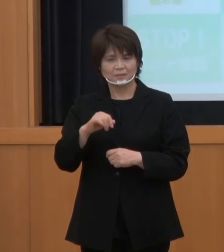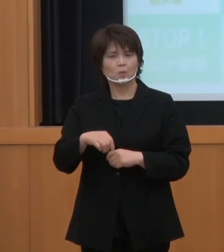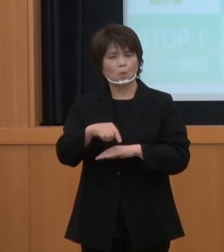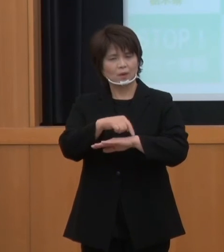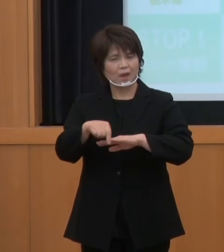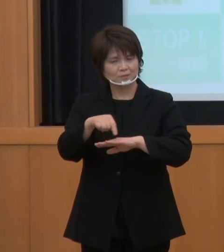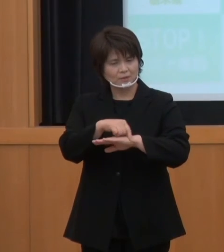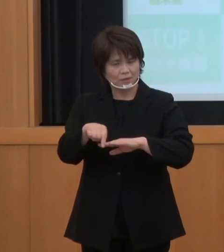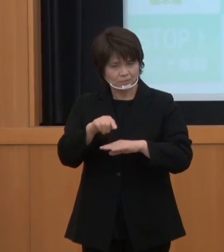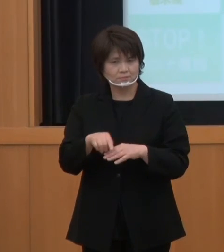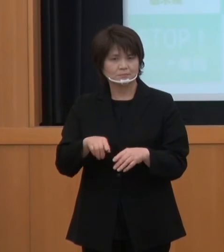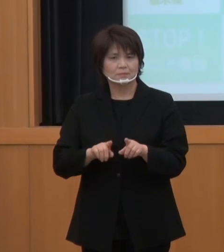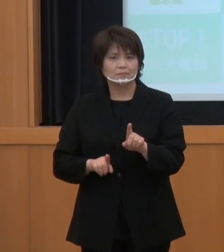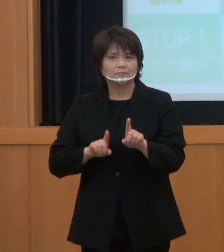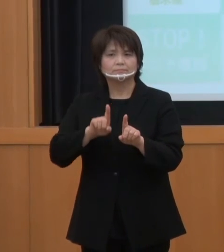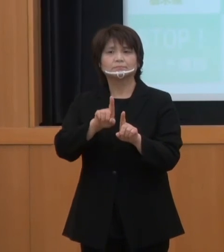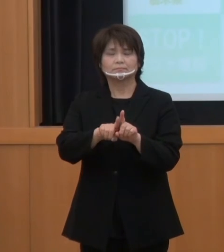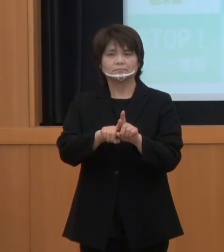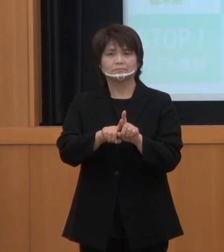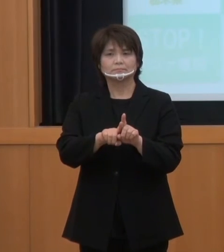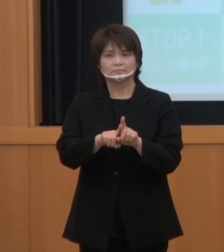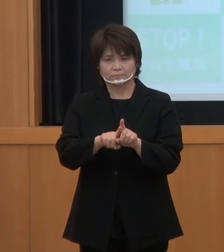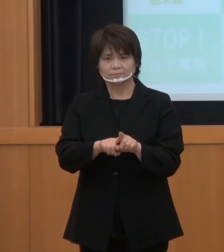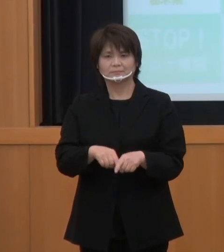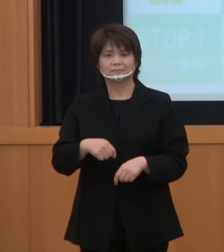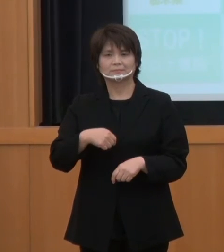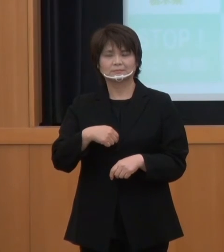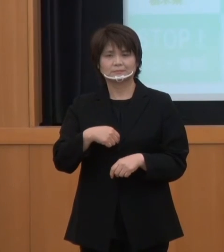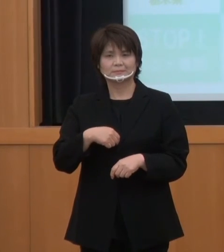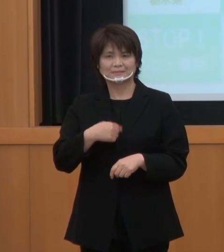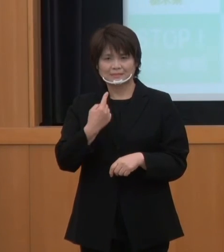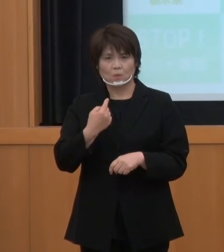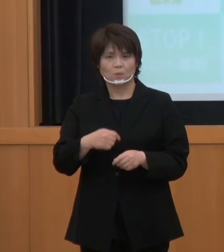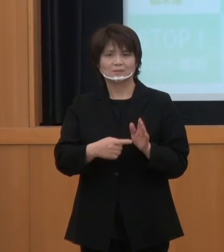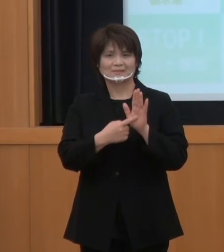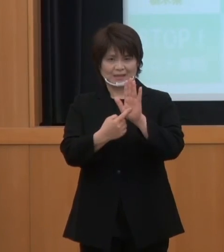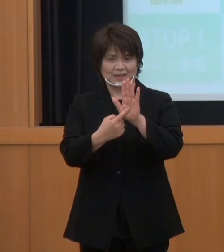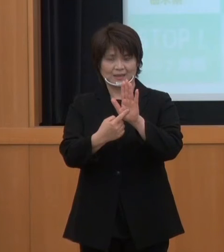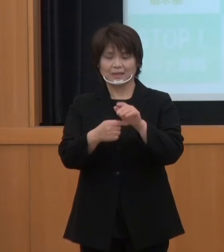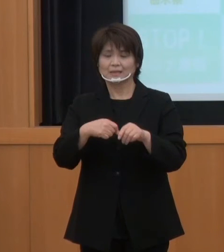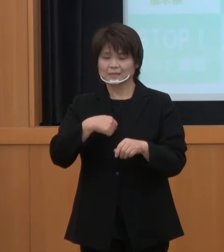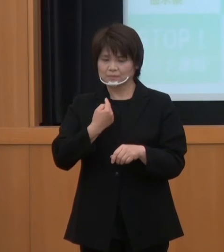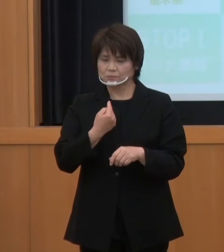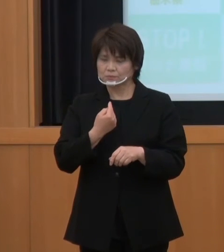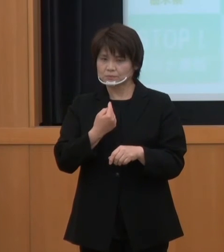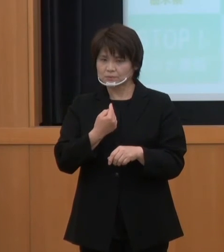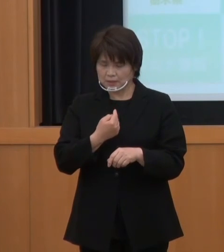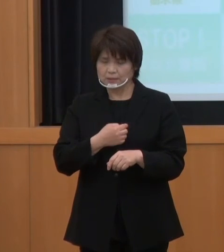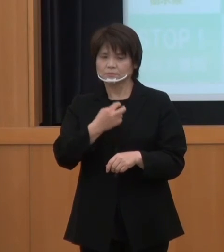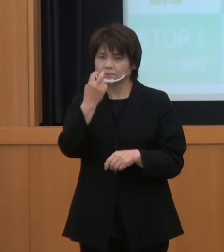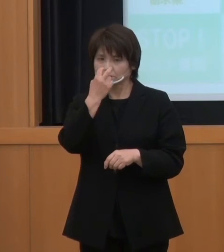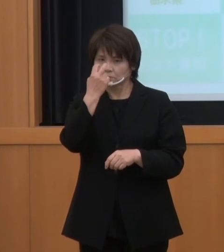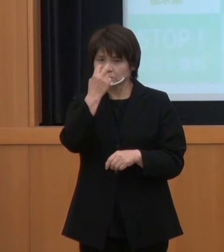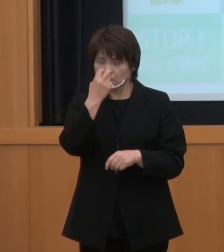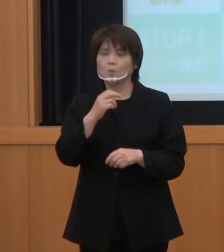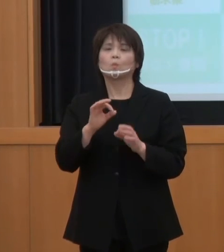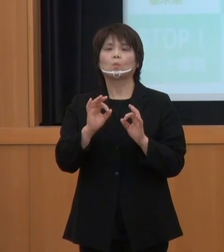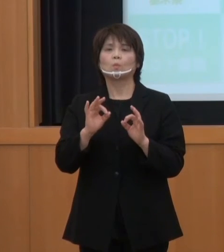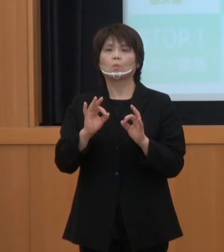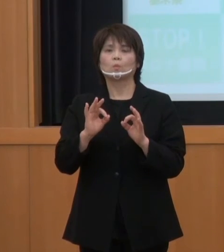自己宣言ですよね。で、セルフチェックを行ってできていると思えば